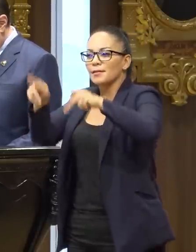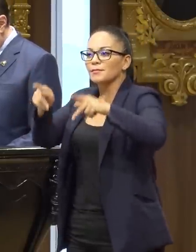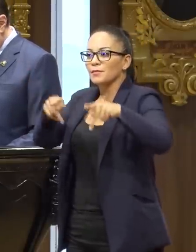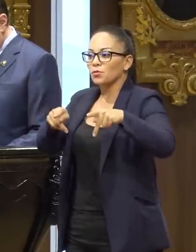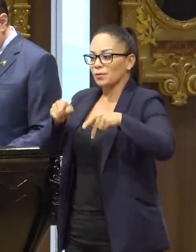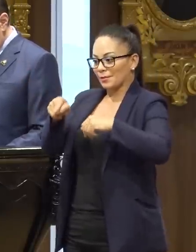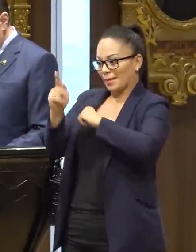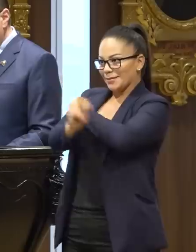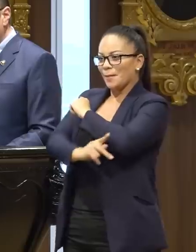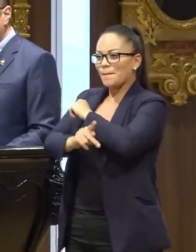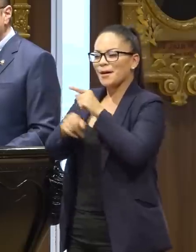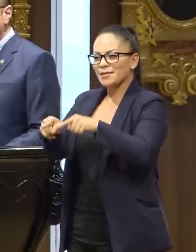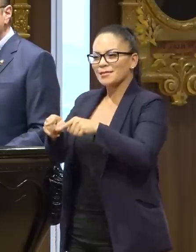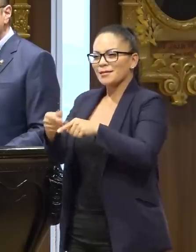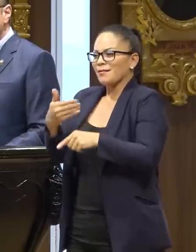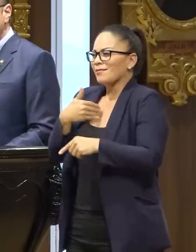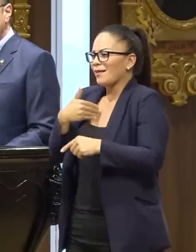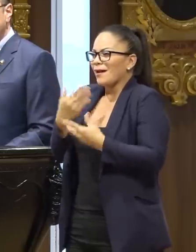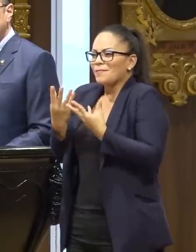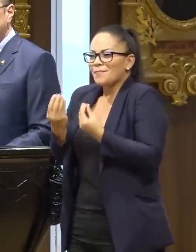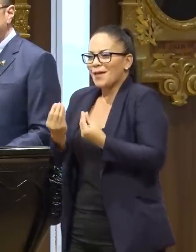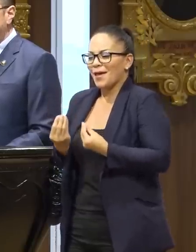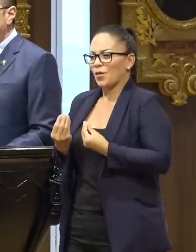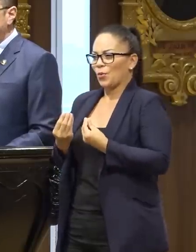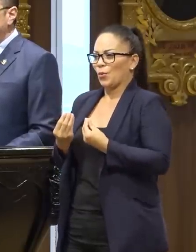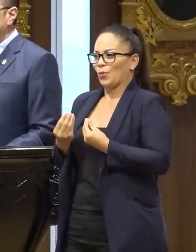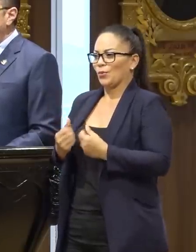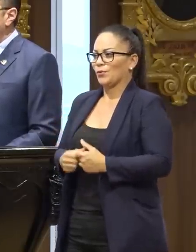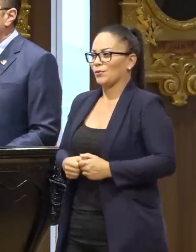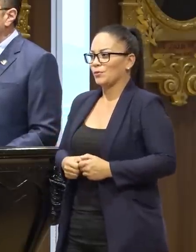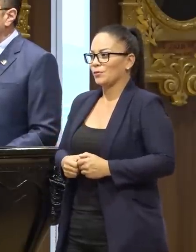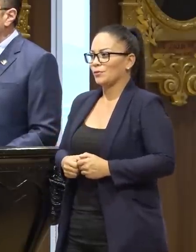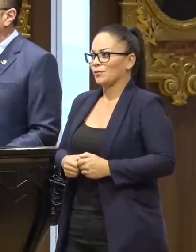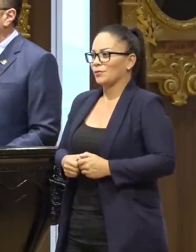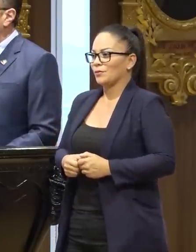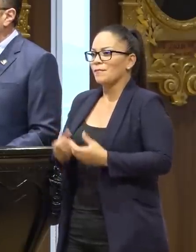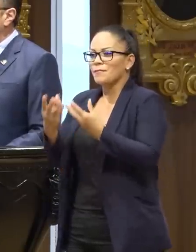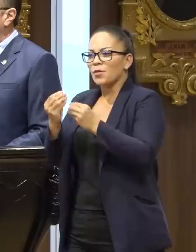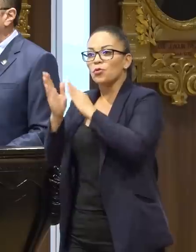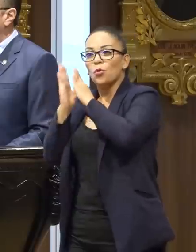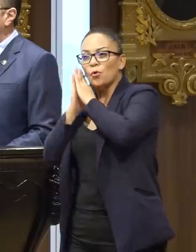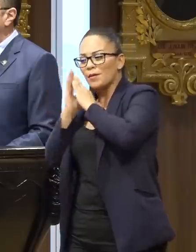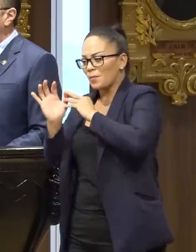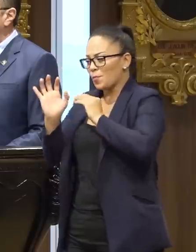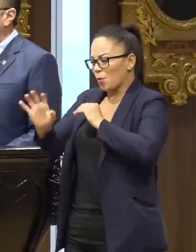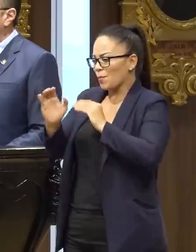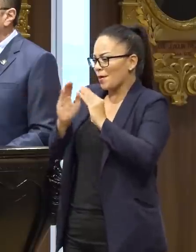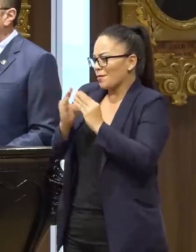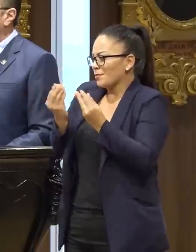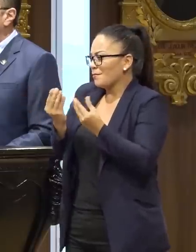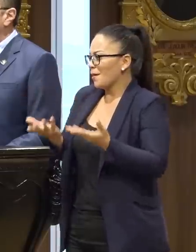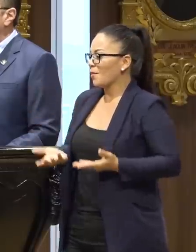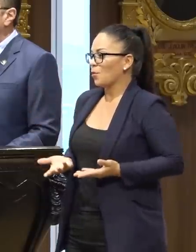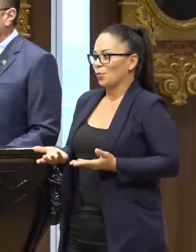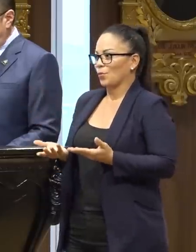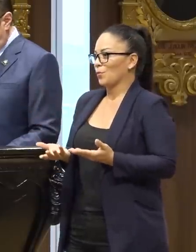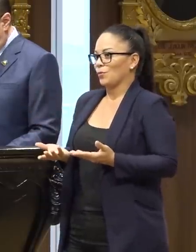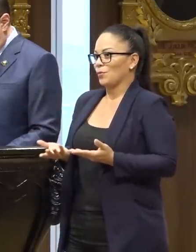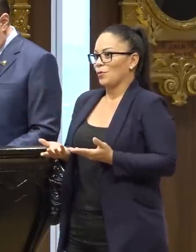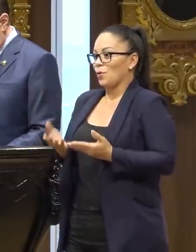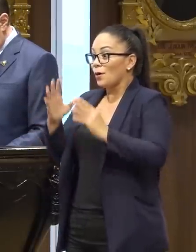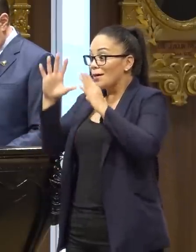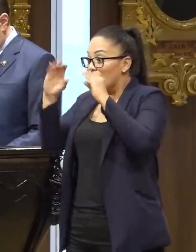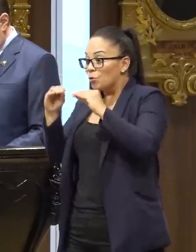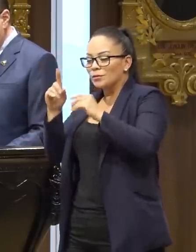de ese país tengan miedo de dormir en sus propias casas, mucho menos de salir